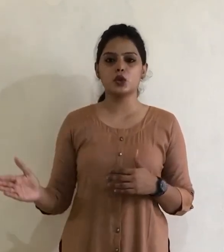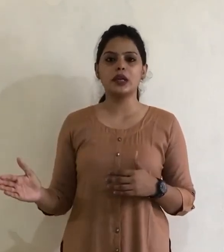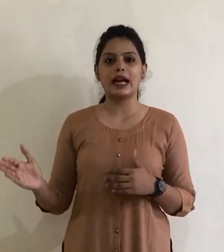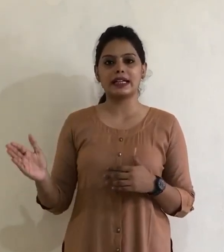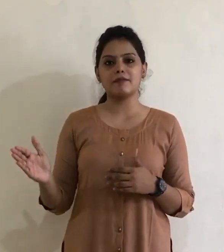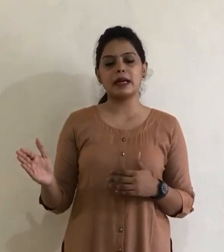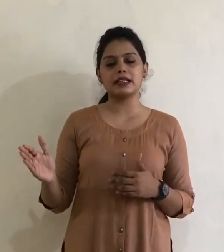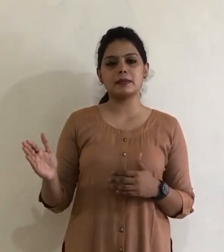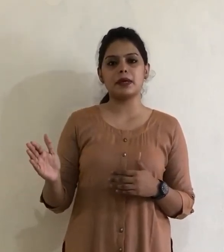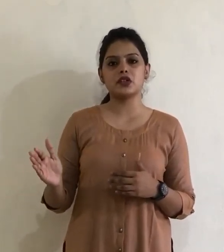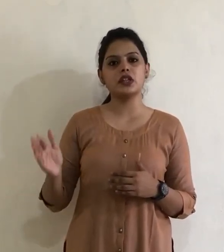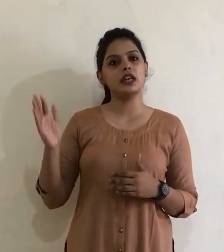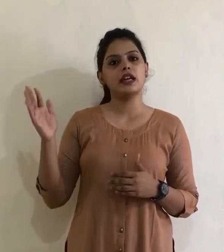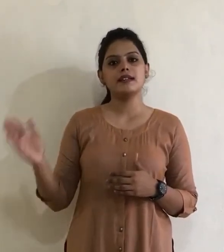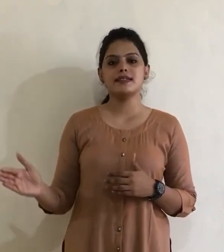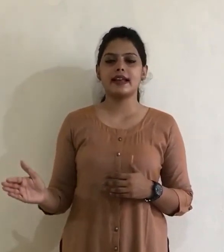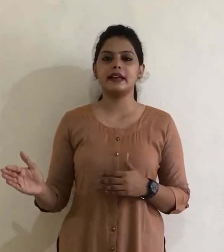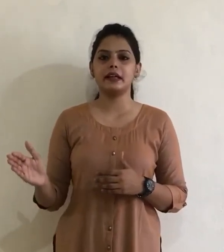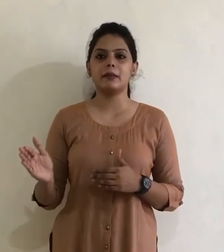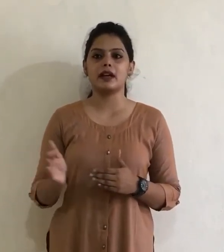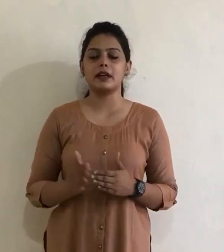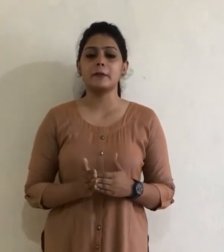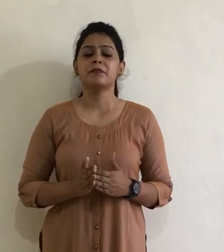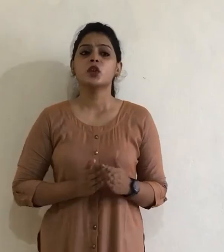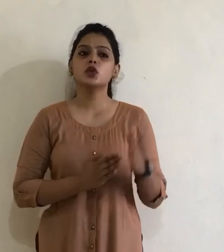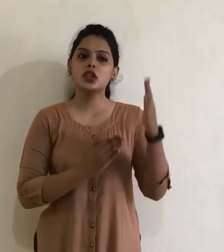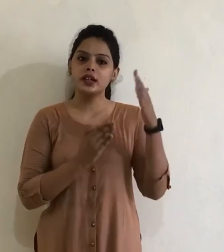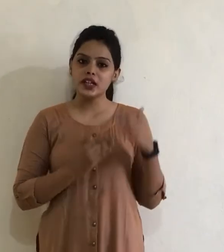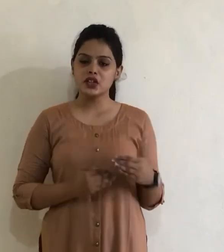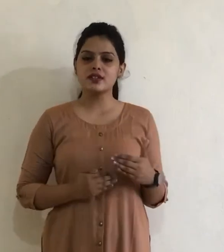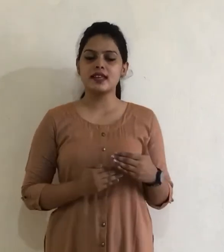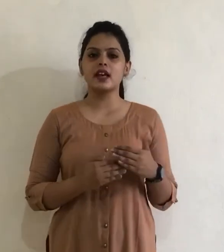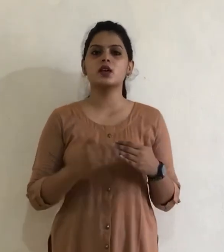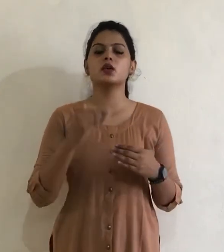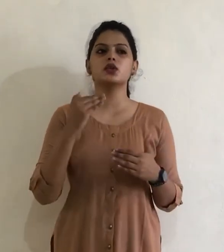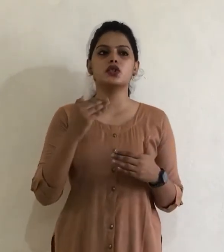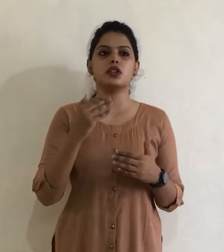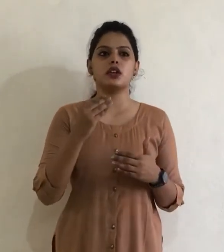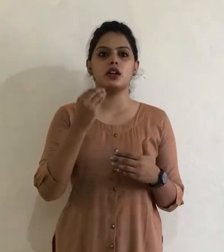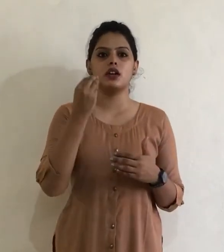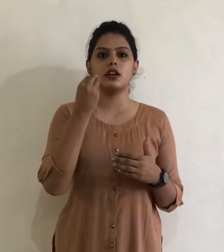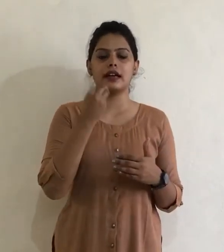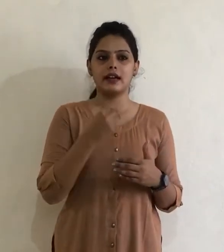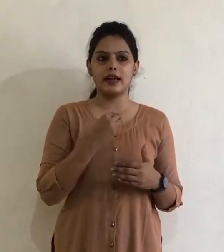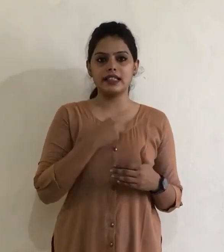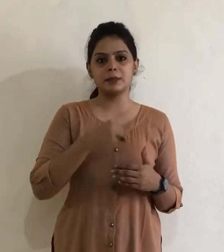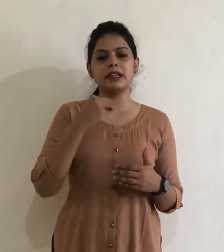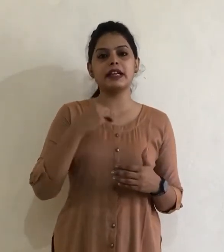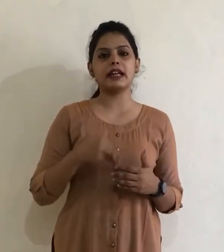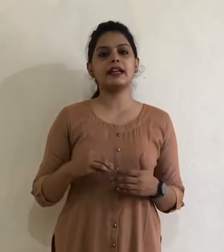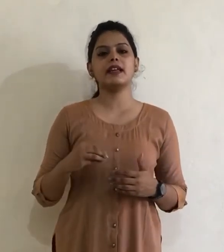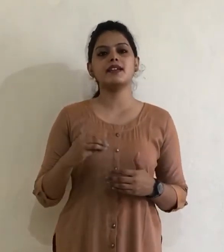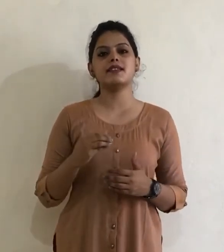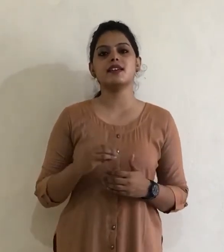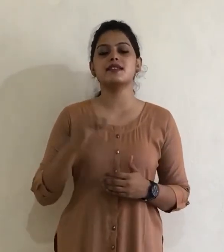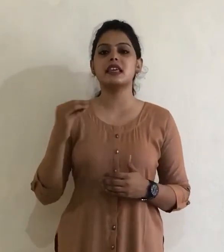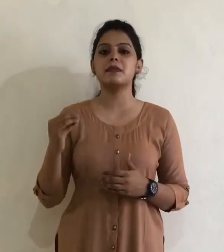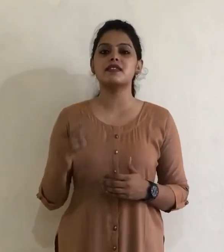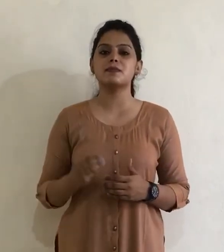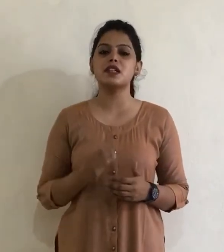show the active participation in secondary market. कुछ conditions है, कुछ eligibility criteria है जिसके basis पे